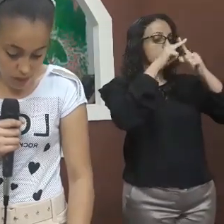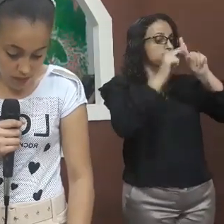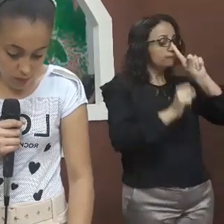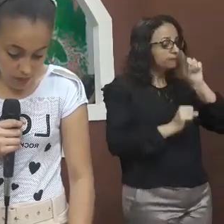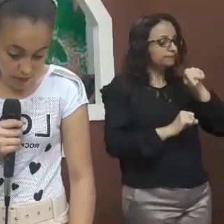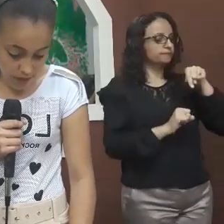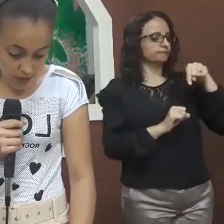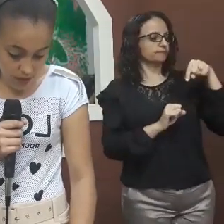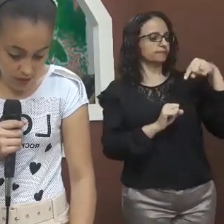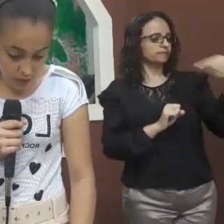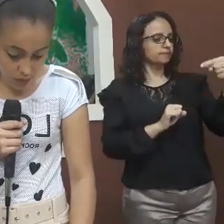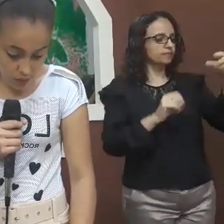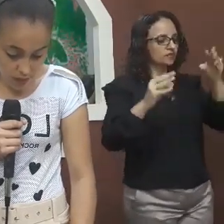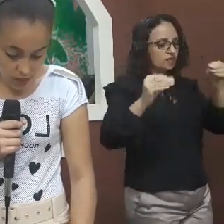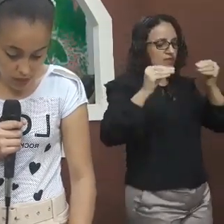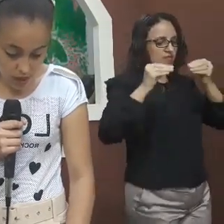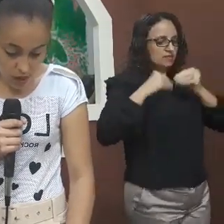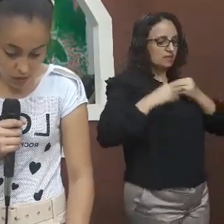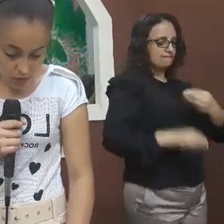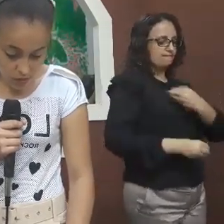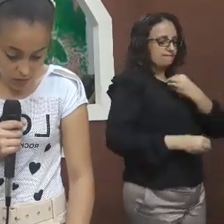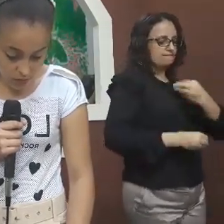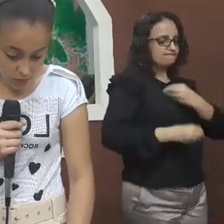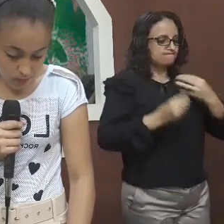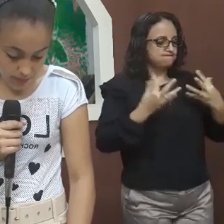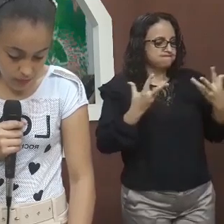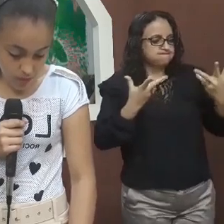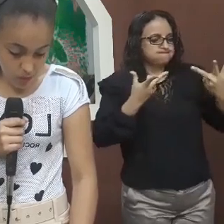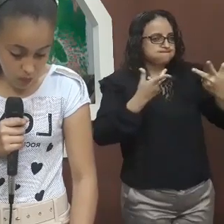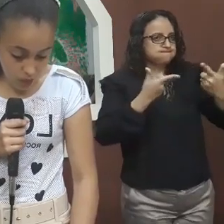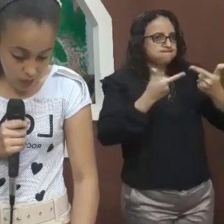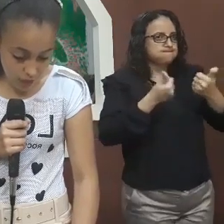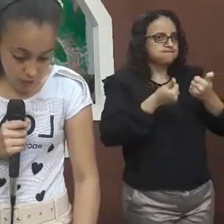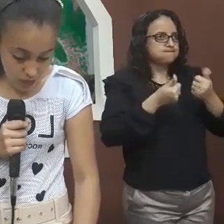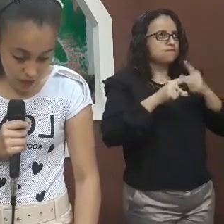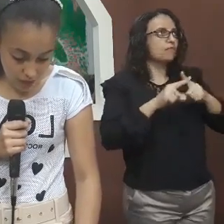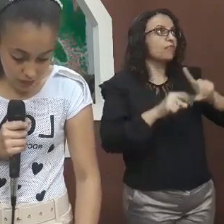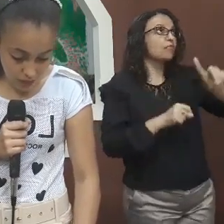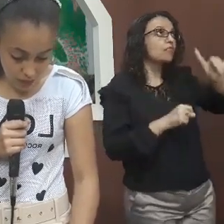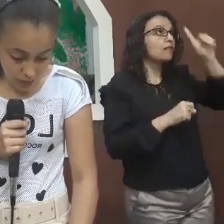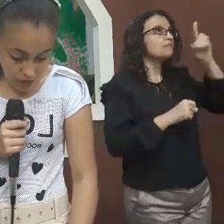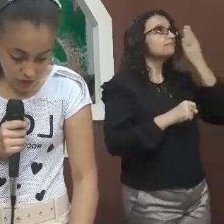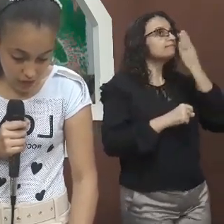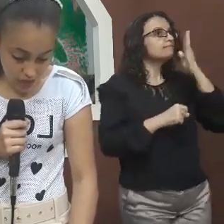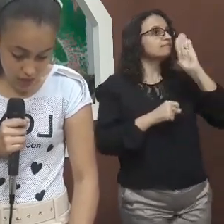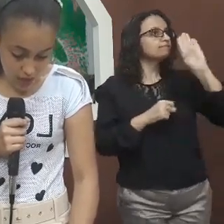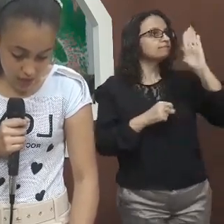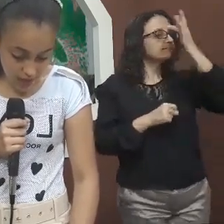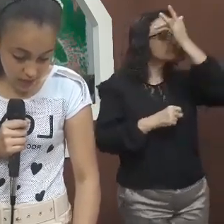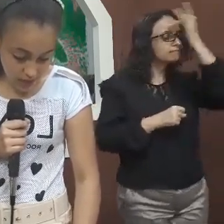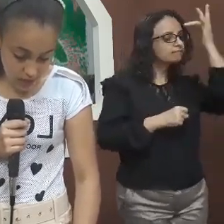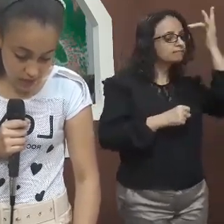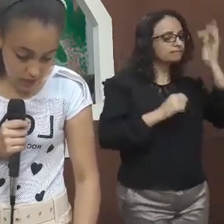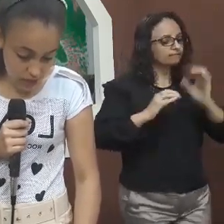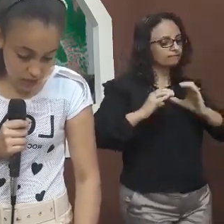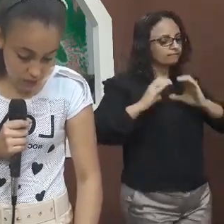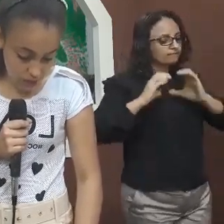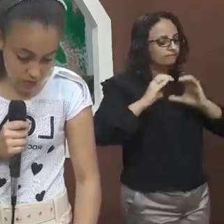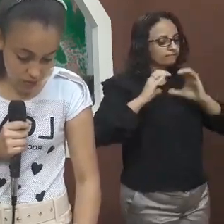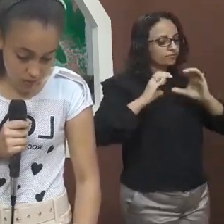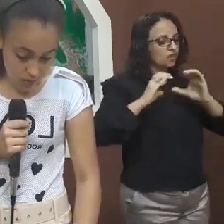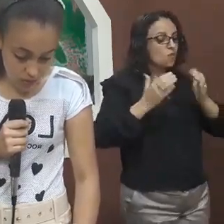como prêmio a vida que Deus promete aos que o amam. Quando alguém for tentado, não diga, essa tentação